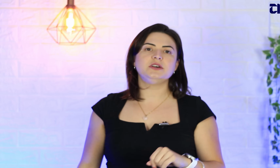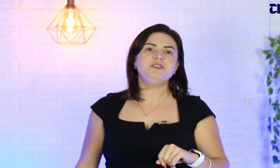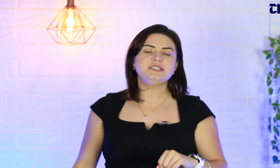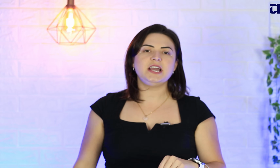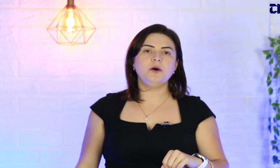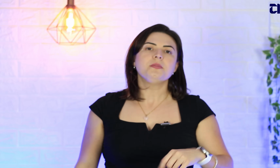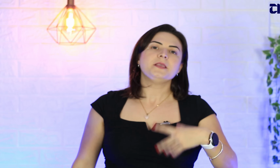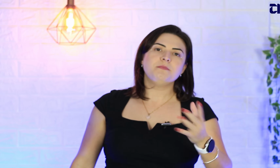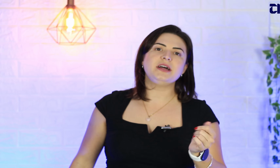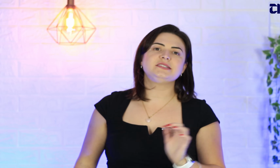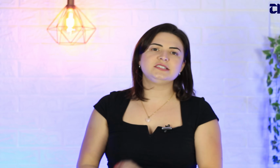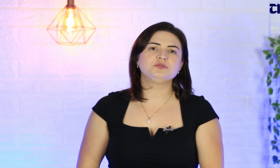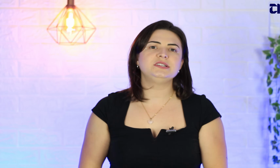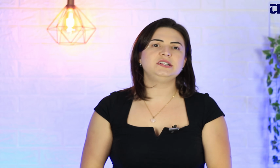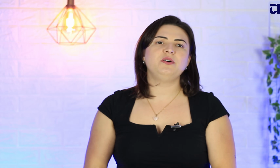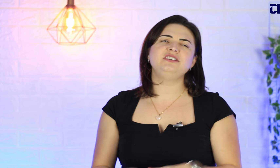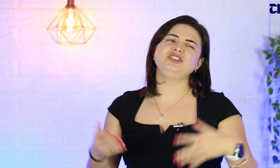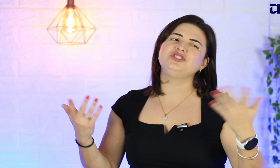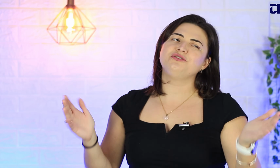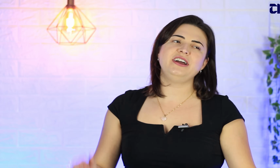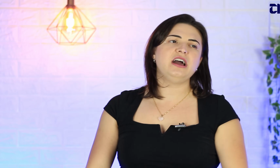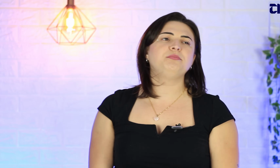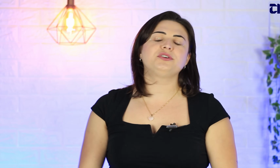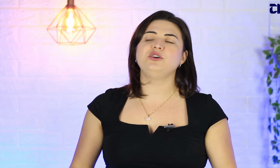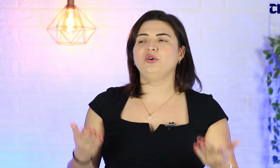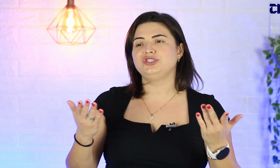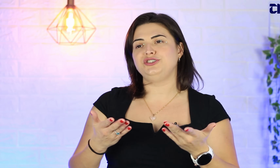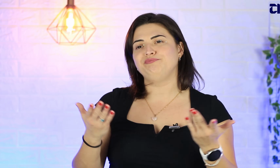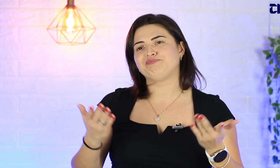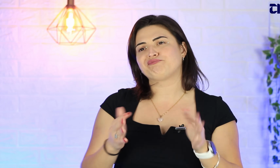expressão facial para essa situação. Ai, gente, não vai dar. Porque hoje...